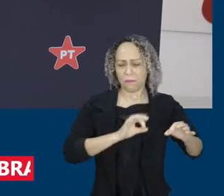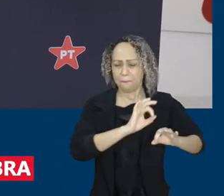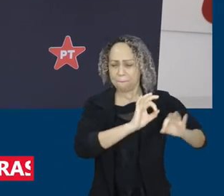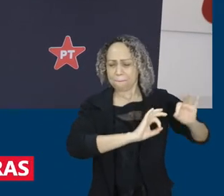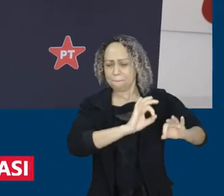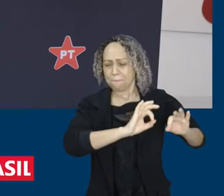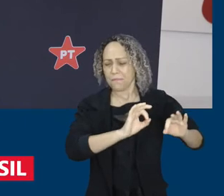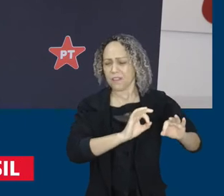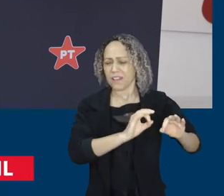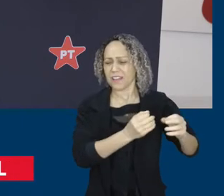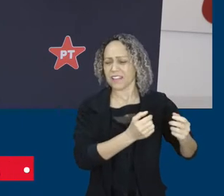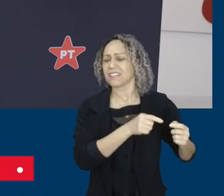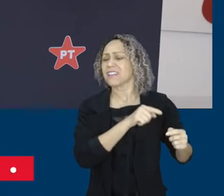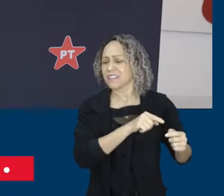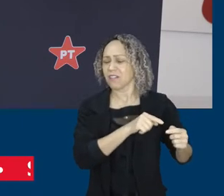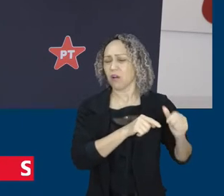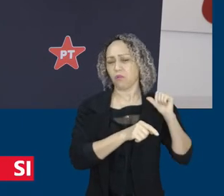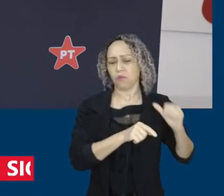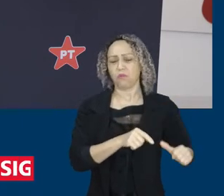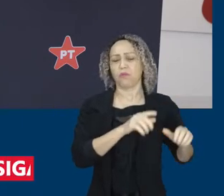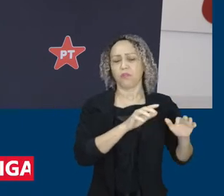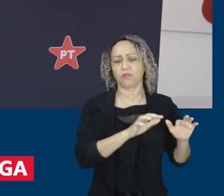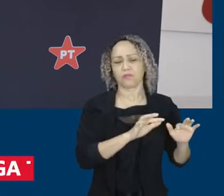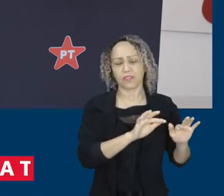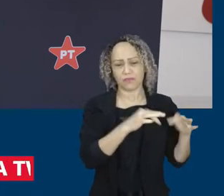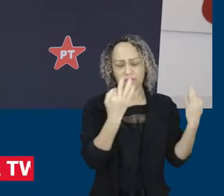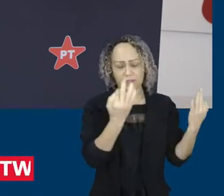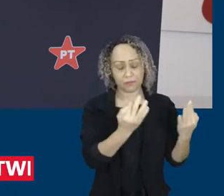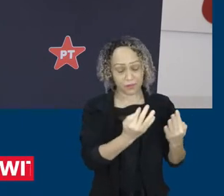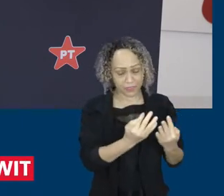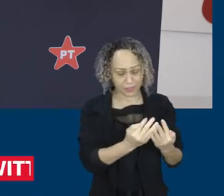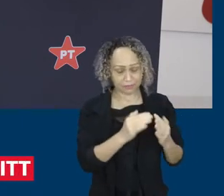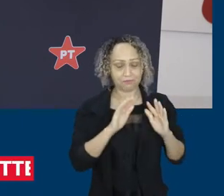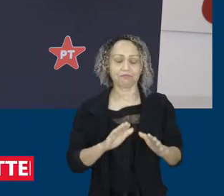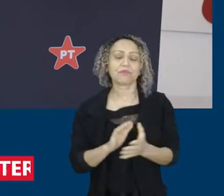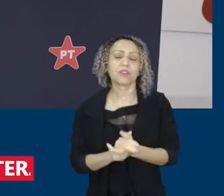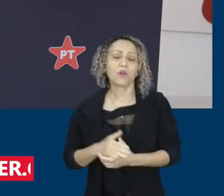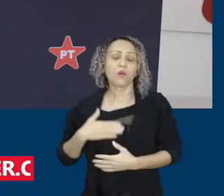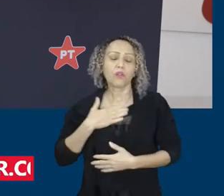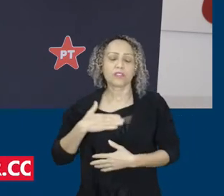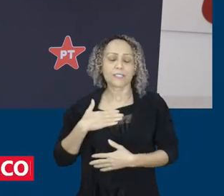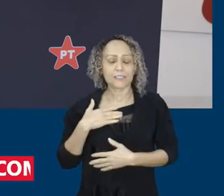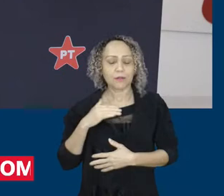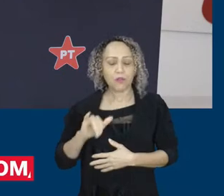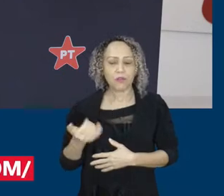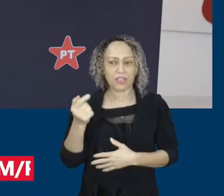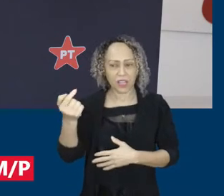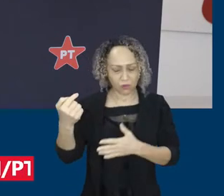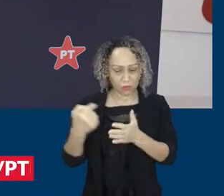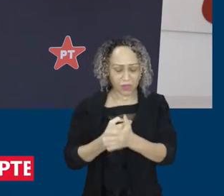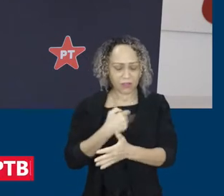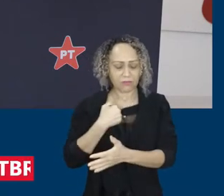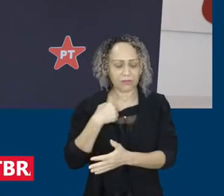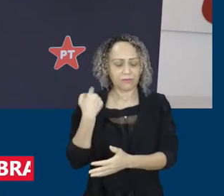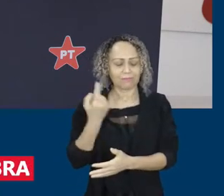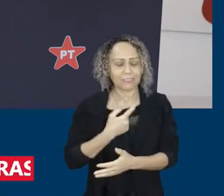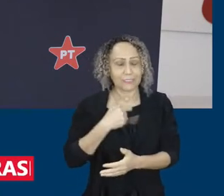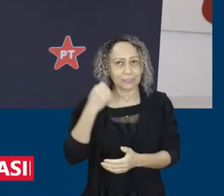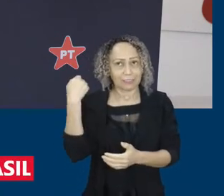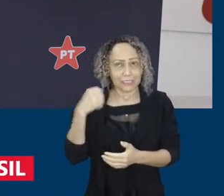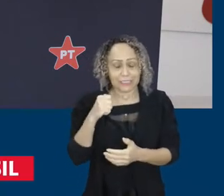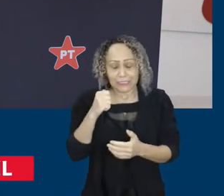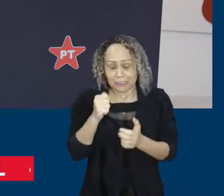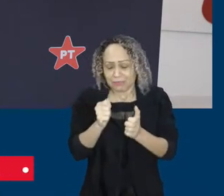Amanda, só queria aproveitar aqui tua pergunta para lembrar, né? Precisamos passar por toda essa tragédia